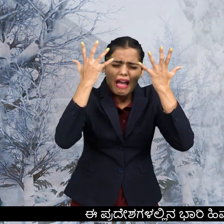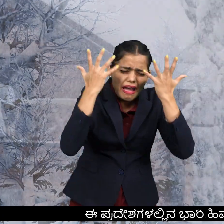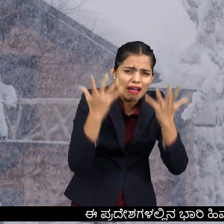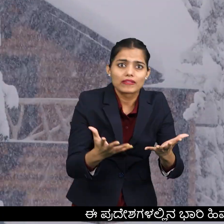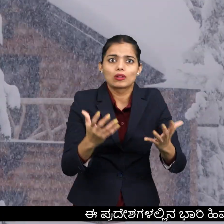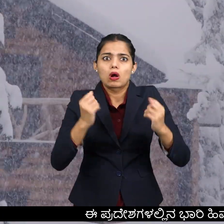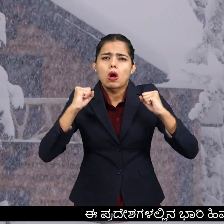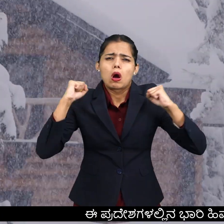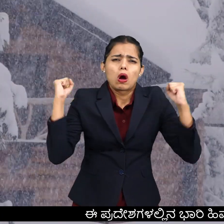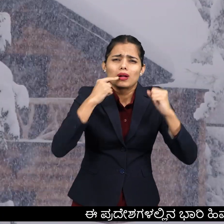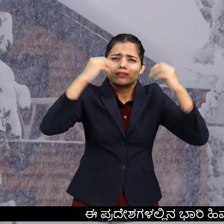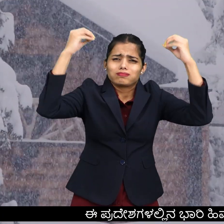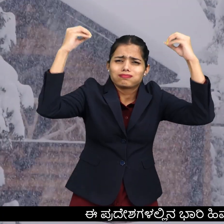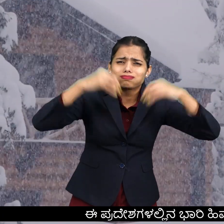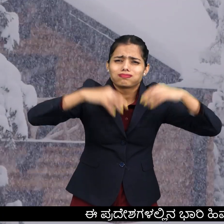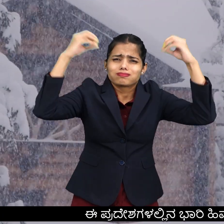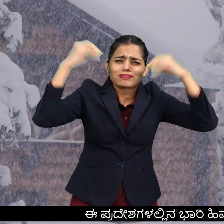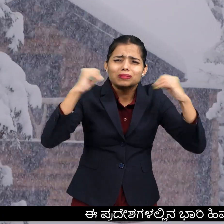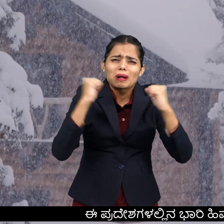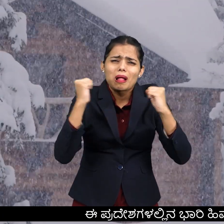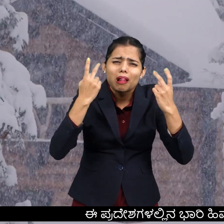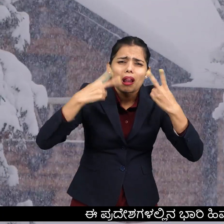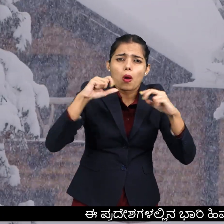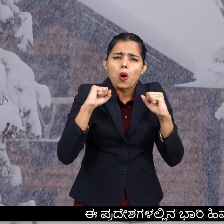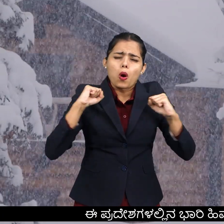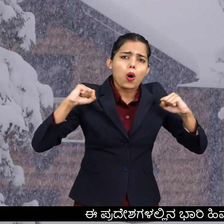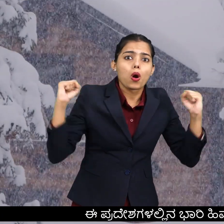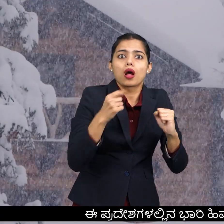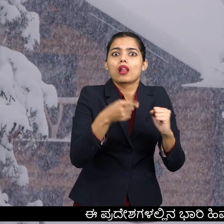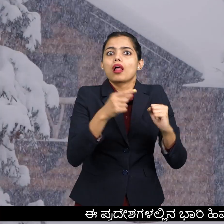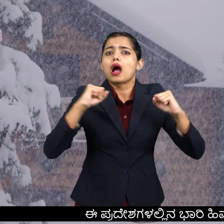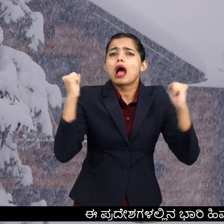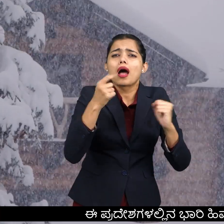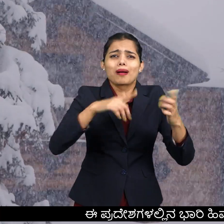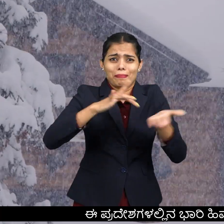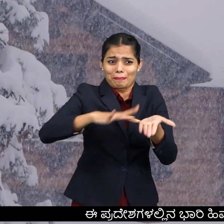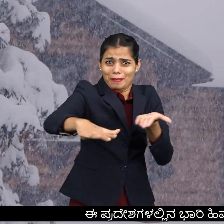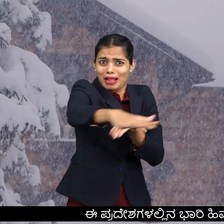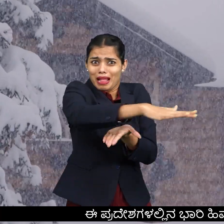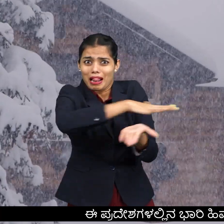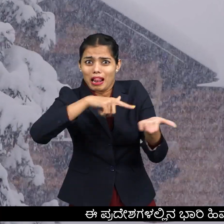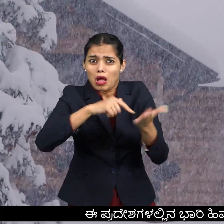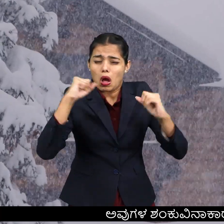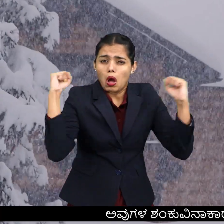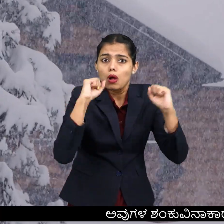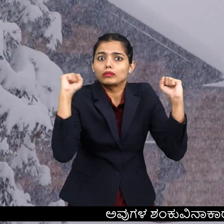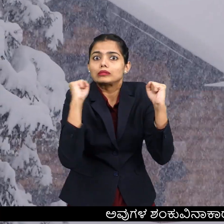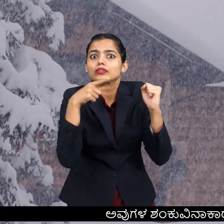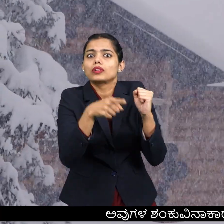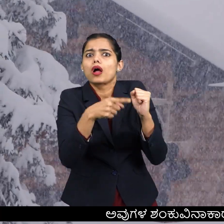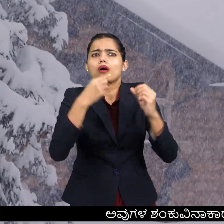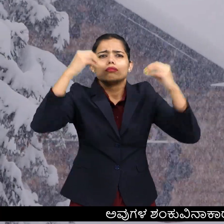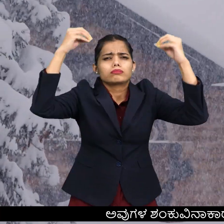ಈ ಪ್ರದೇಶಗಳಲ್ಲಿನ ಭಾರೀ ಹಿಮಪಾತ ಮತ್ತು ತೀವ್ರ ಚಳಿಯಲ್ಲಿ